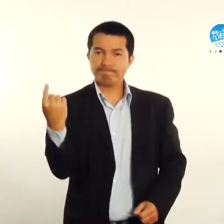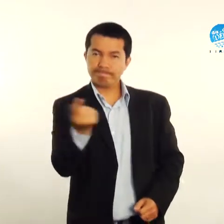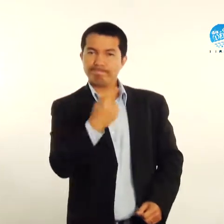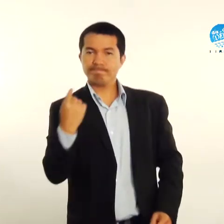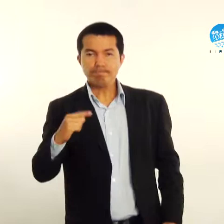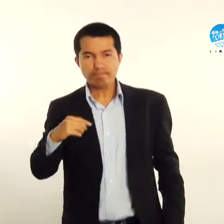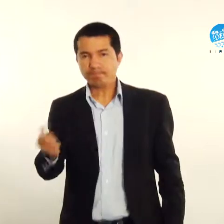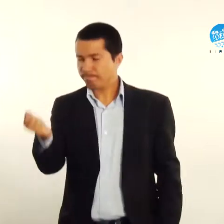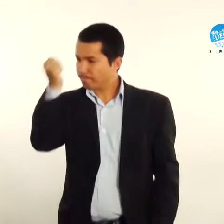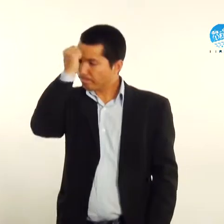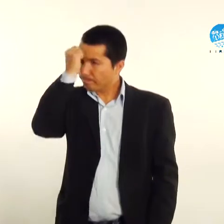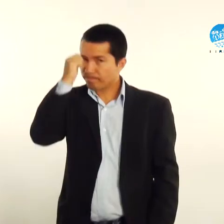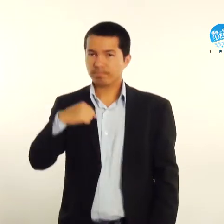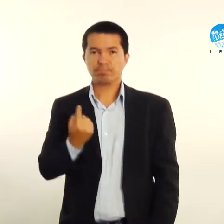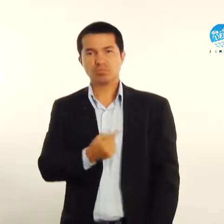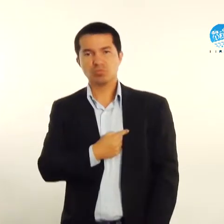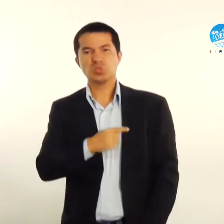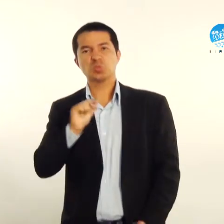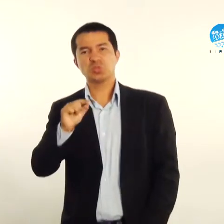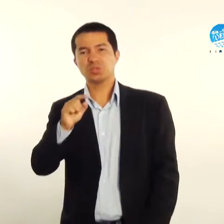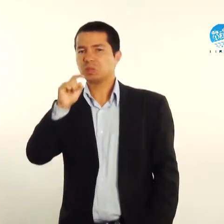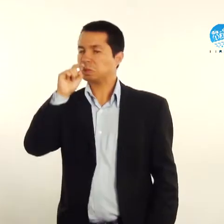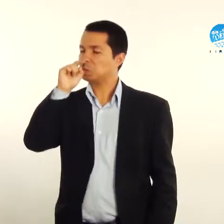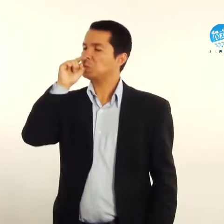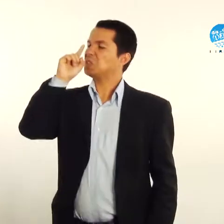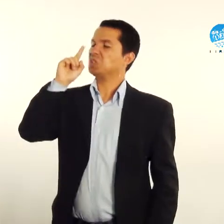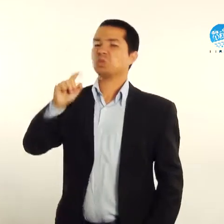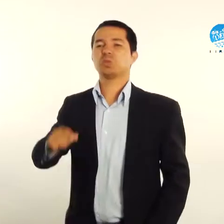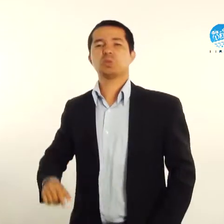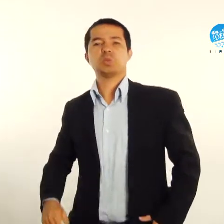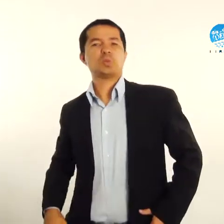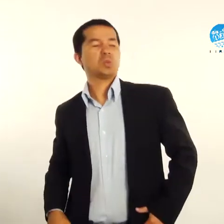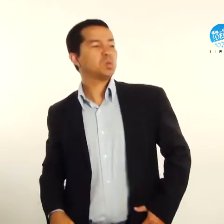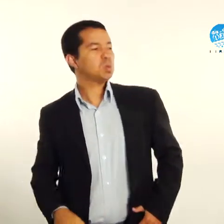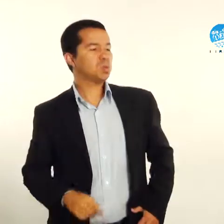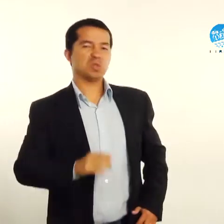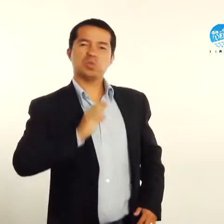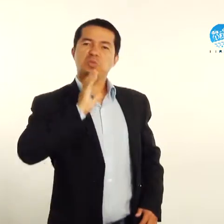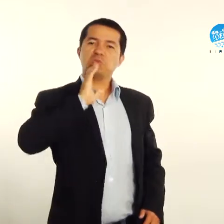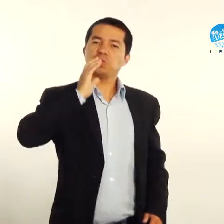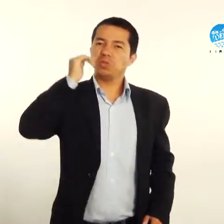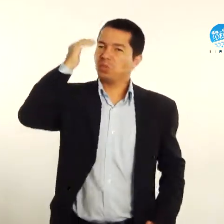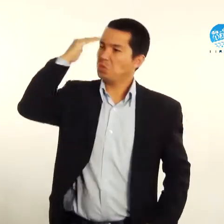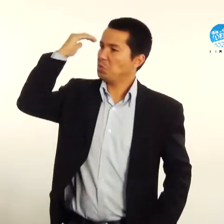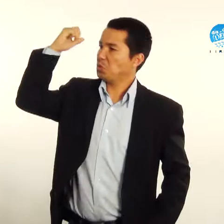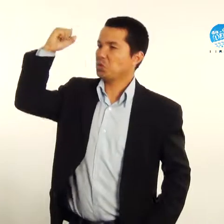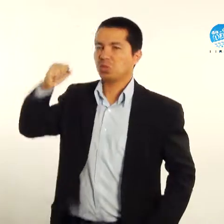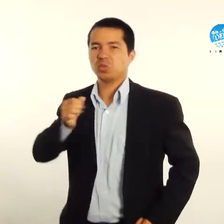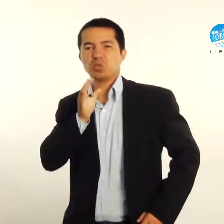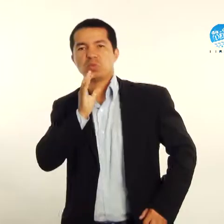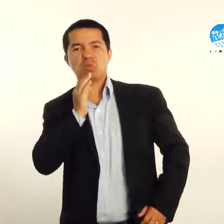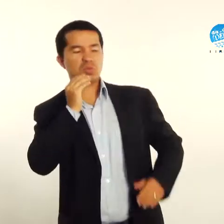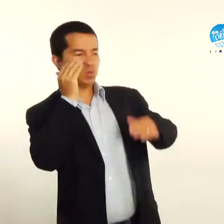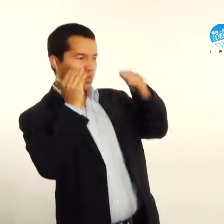gente deixa de ser arrogante, nariz empinado, achando que sabe todas as